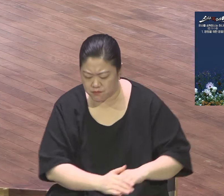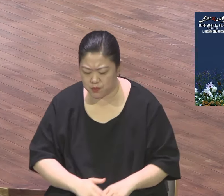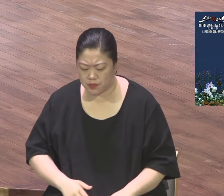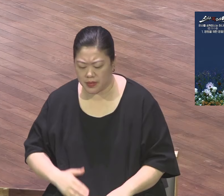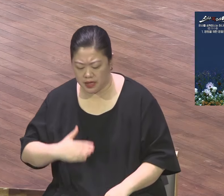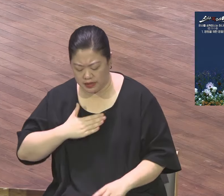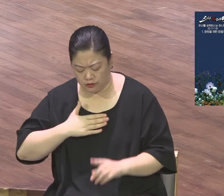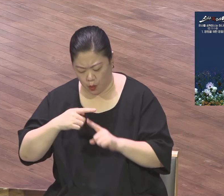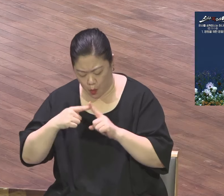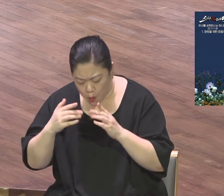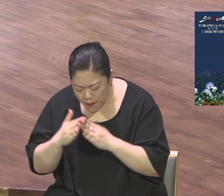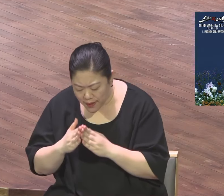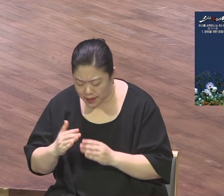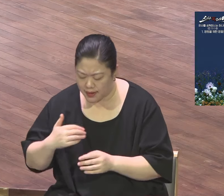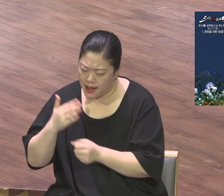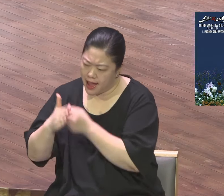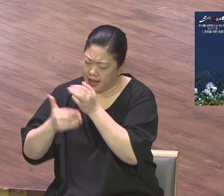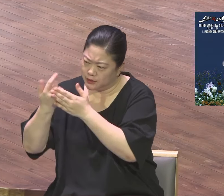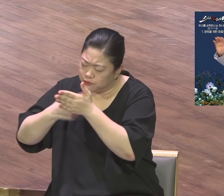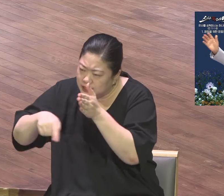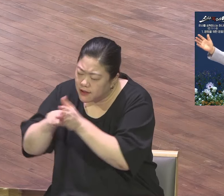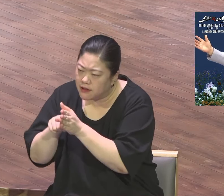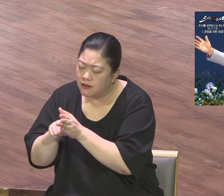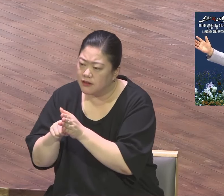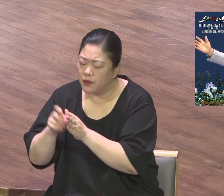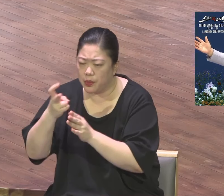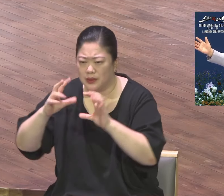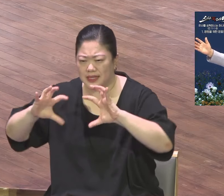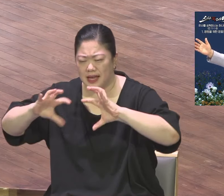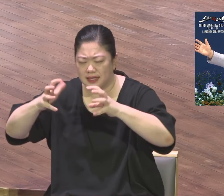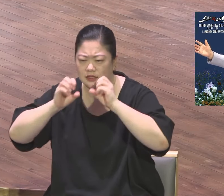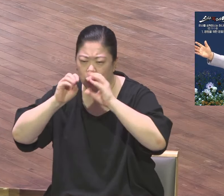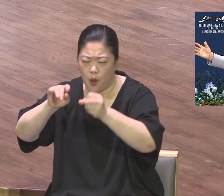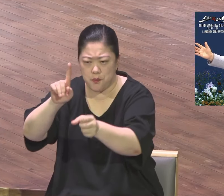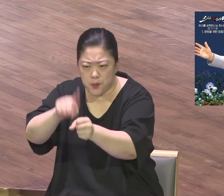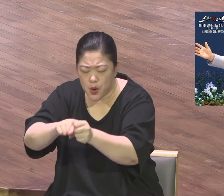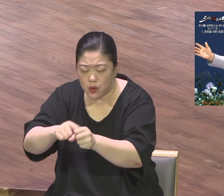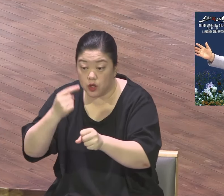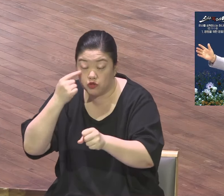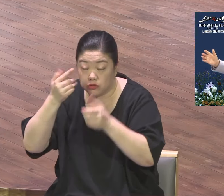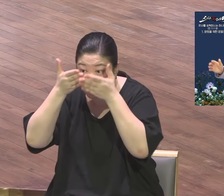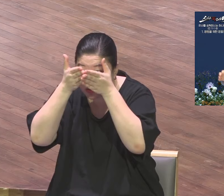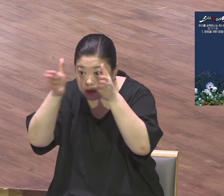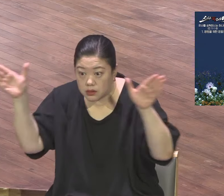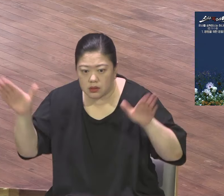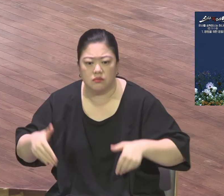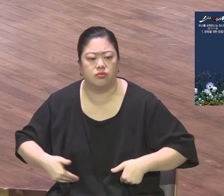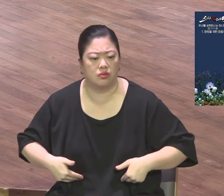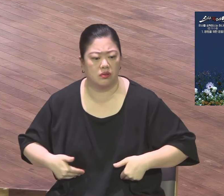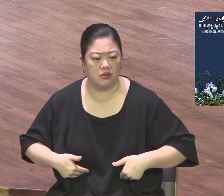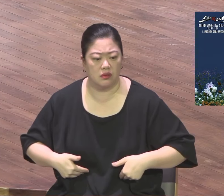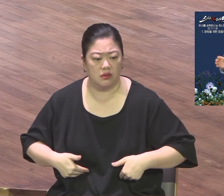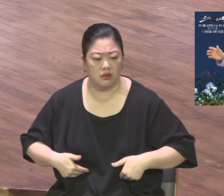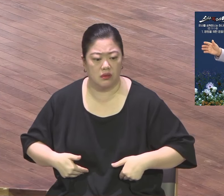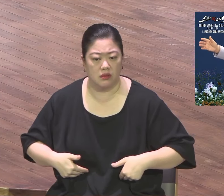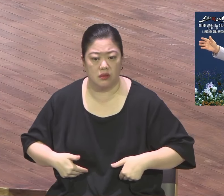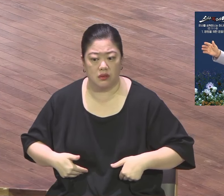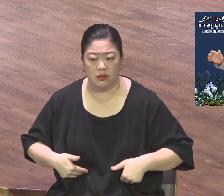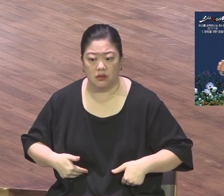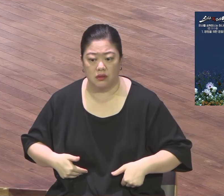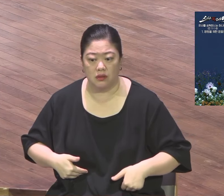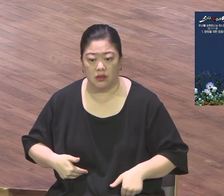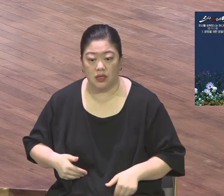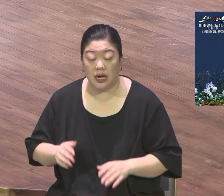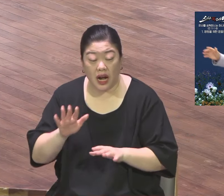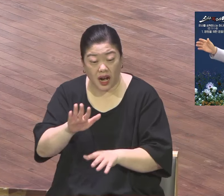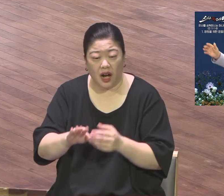내 교회, 우리 교회 이 수준에서 이제는 벗어나서 세계를 바라봐라. 그게 해외 캠프예요. 그 나라 그